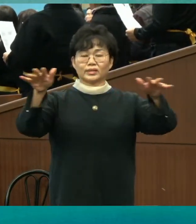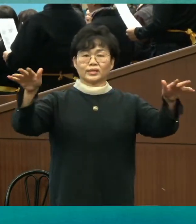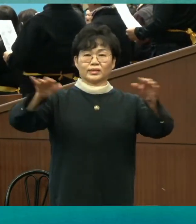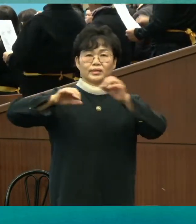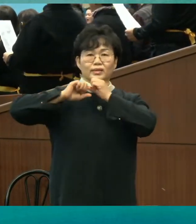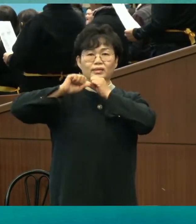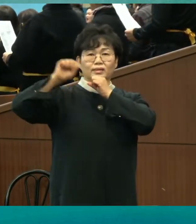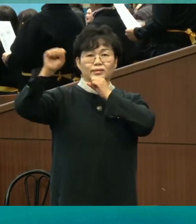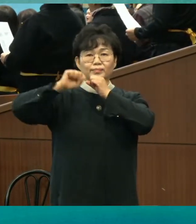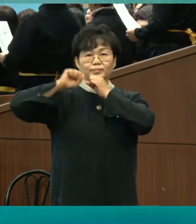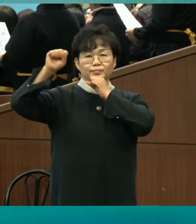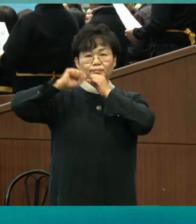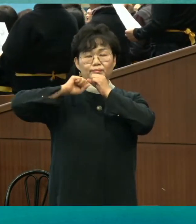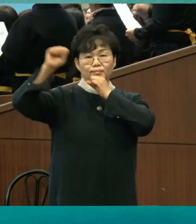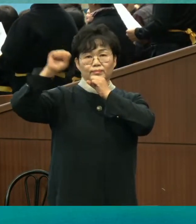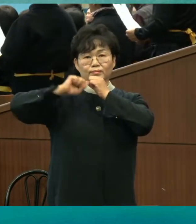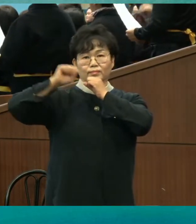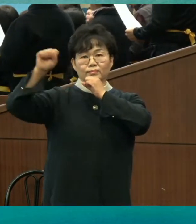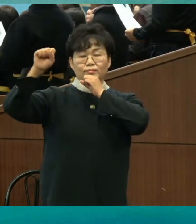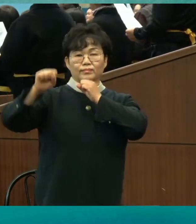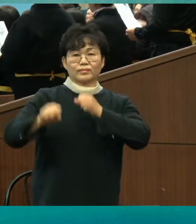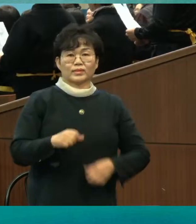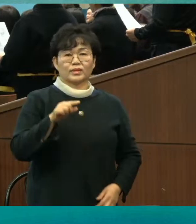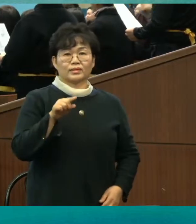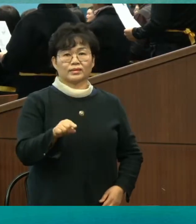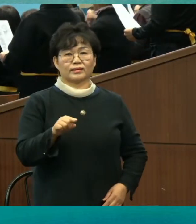울려라 저 성벽을